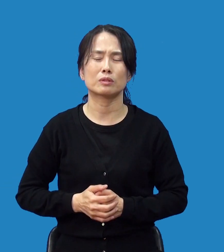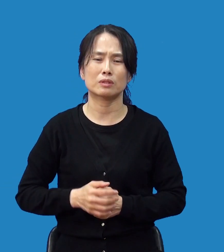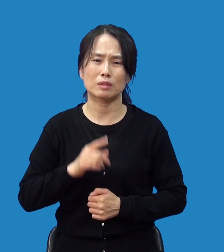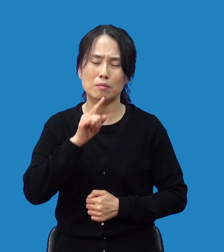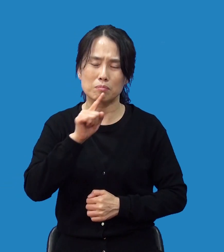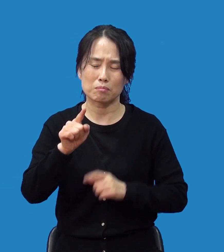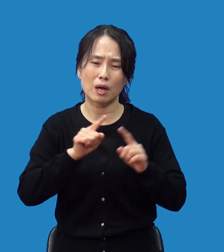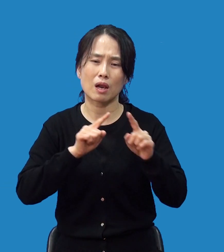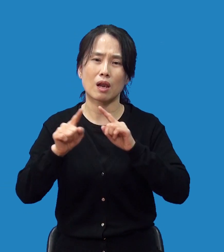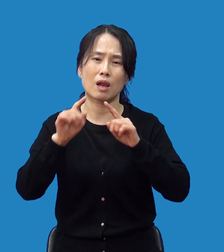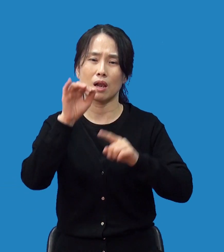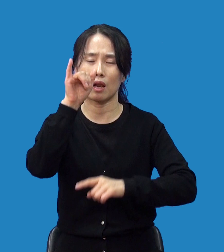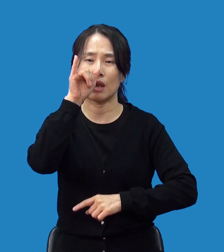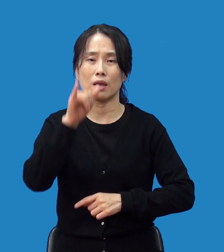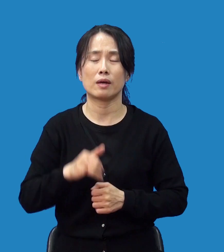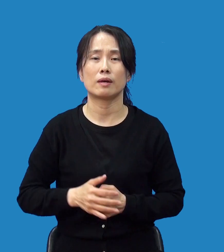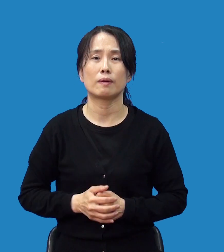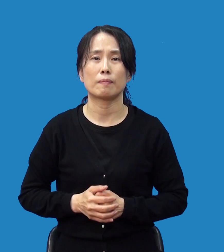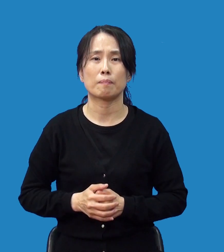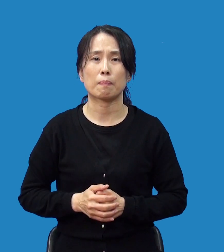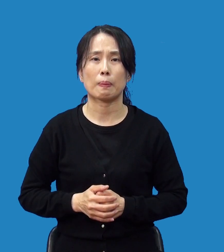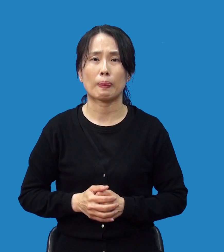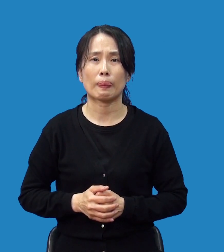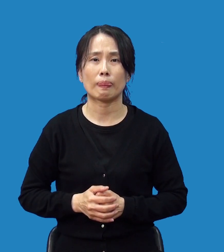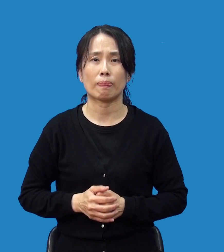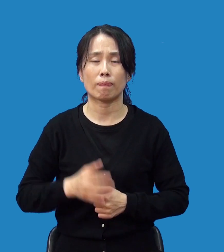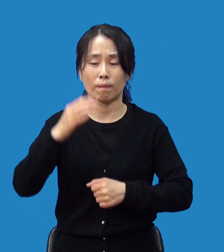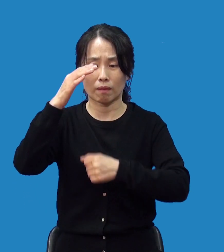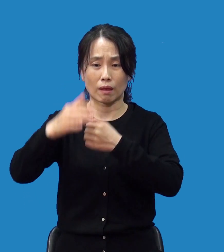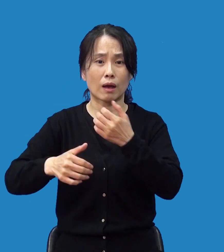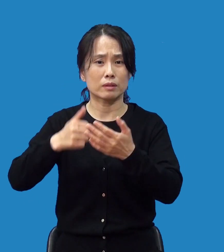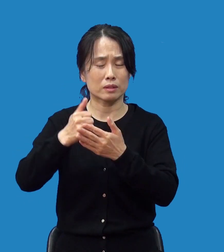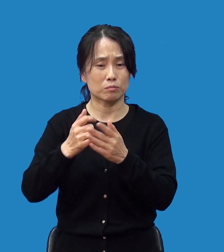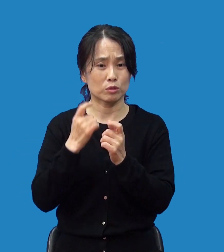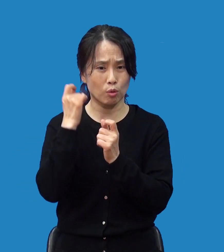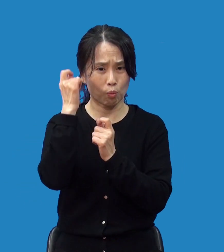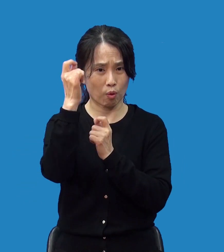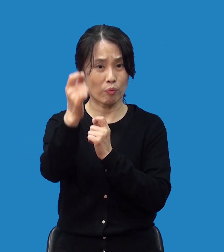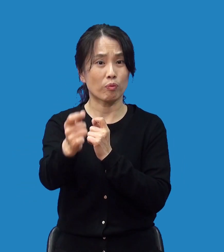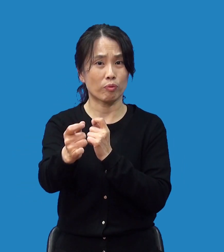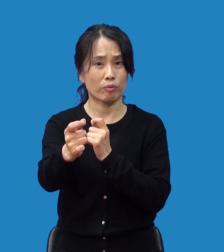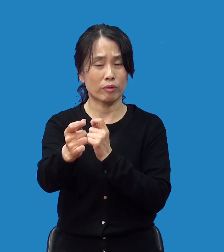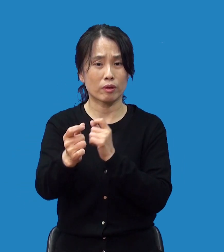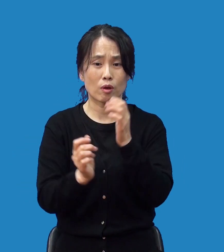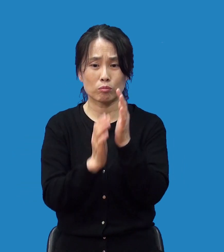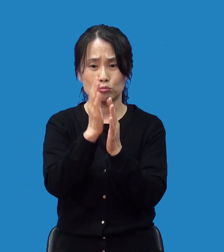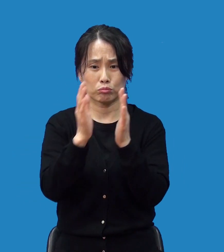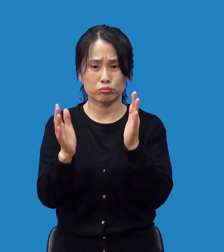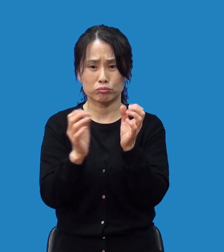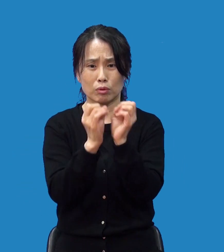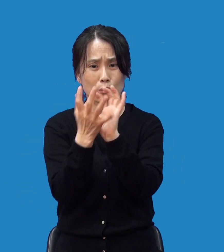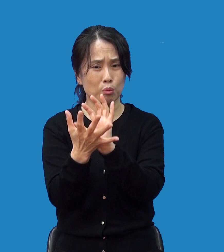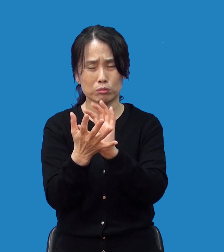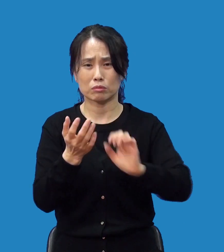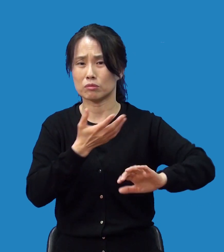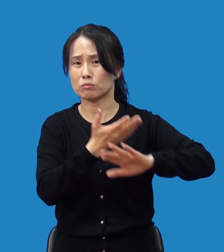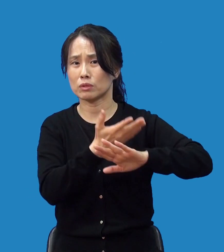지금 들먹거리고 계세요. 하나님은 영원하시다. 풀과 꽃이